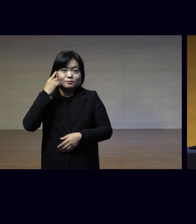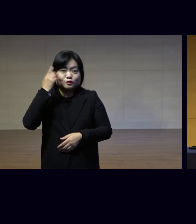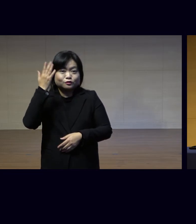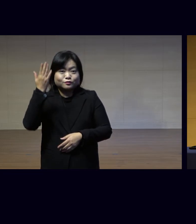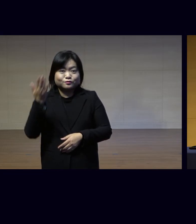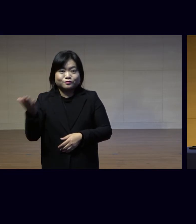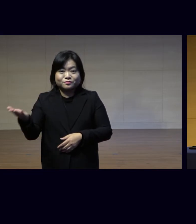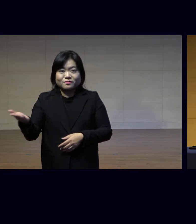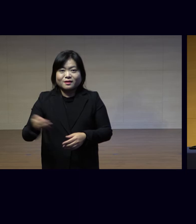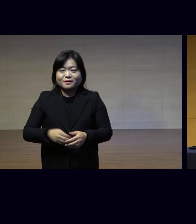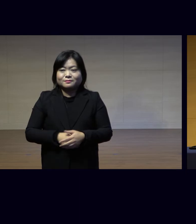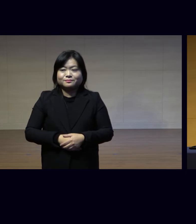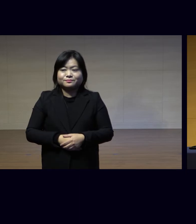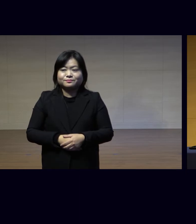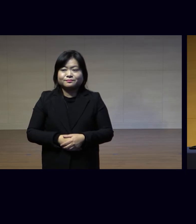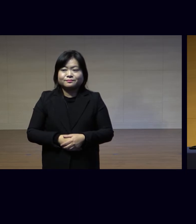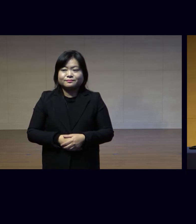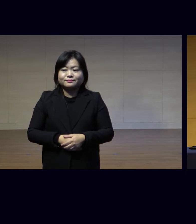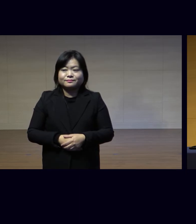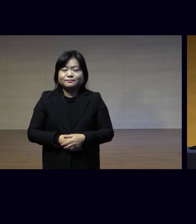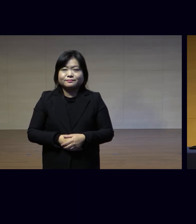네.